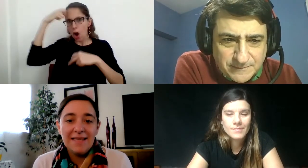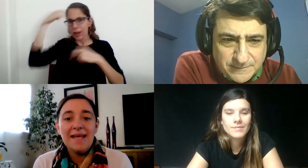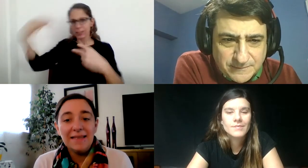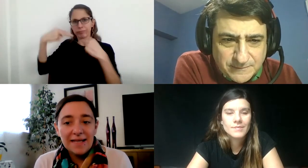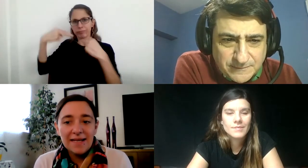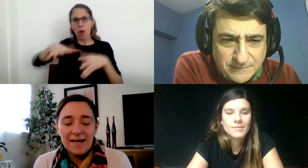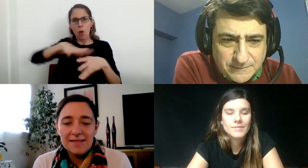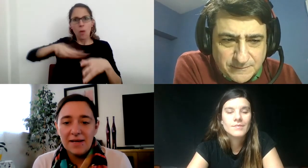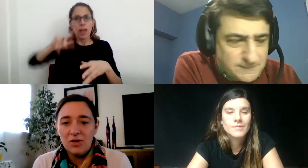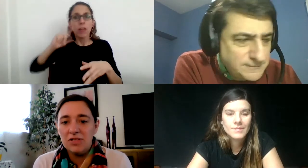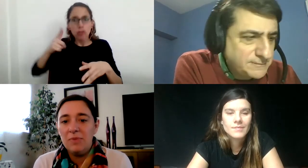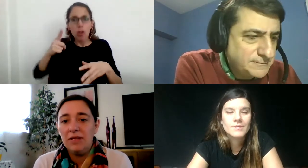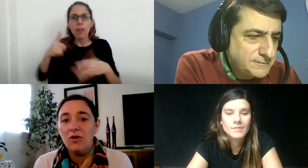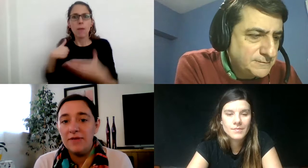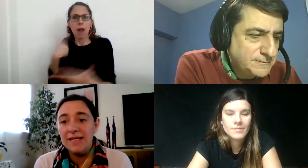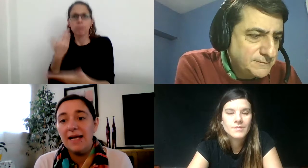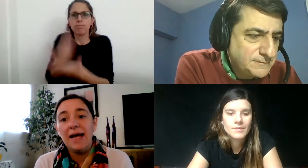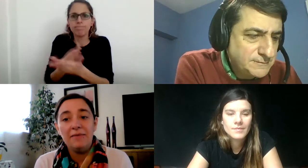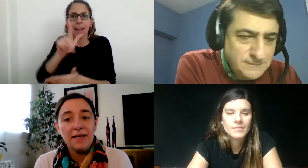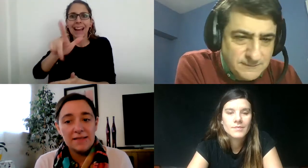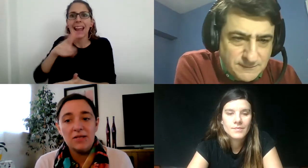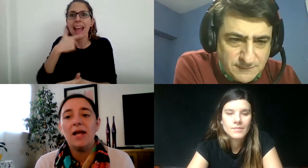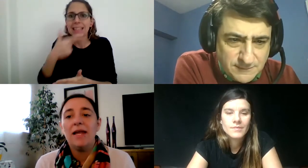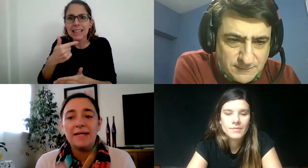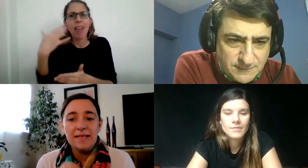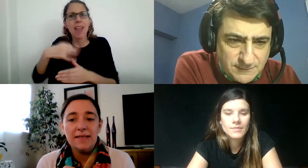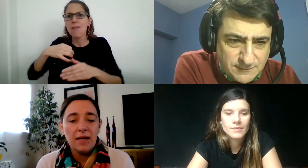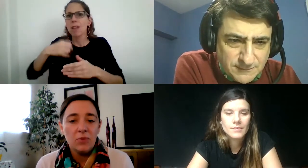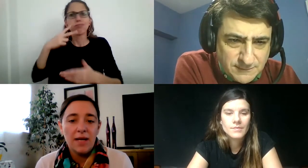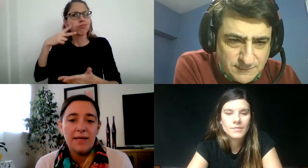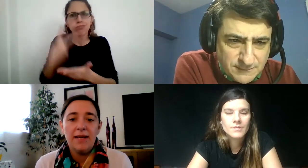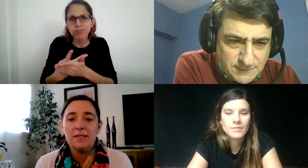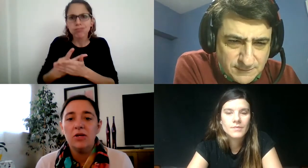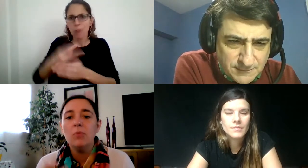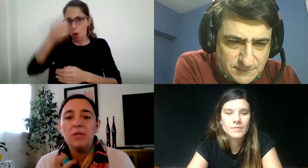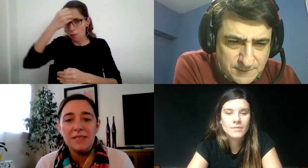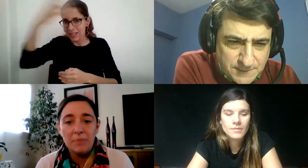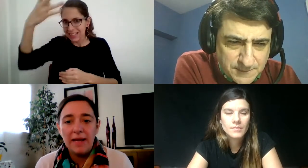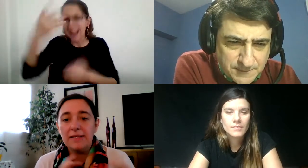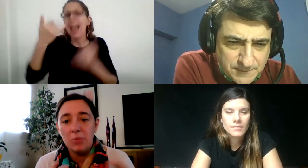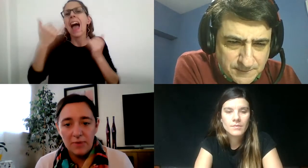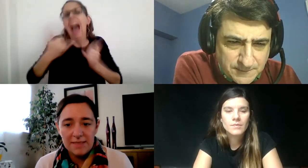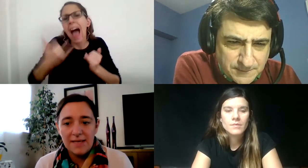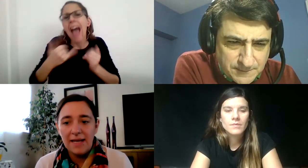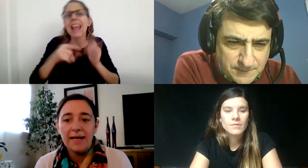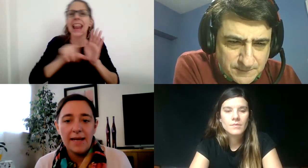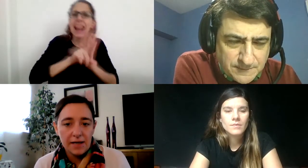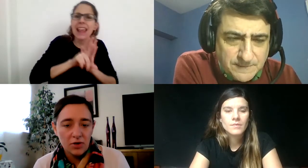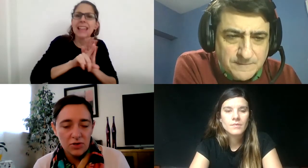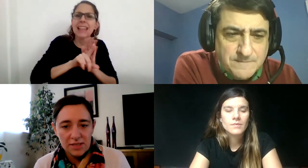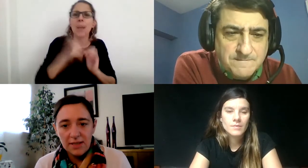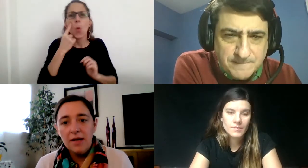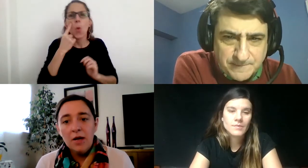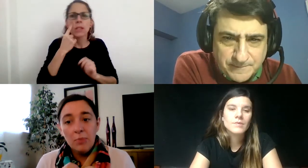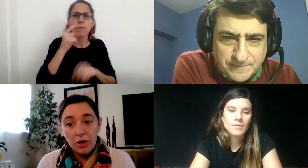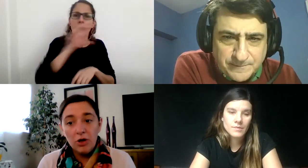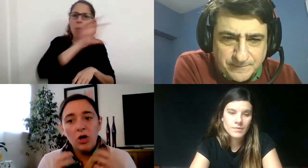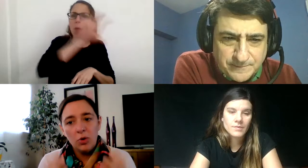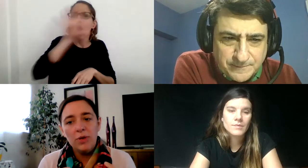señas argentina tenga ese reconocimiento oficial a nivel nacional. Existen algunas legislaciones municipales o provinciales que la